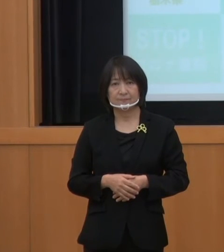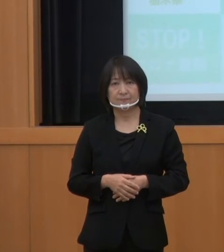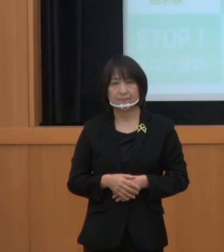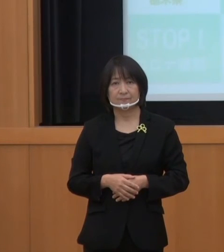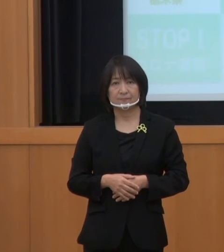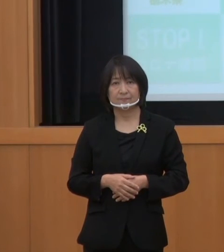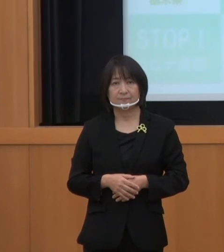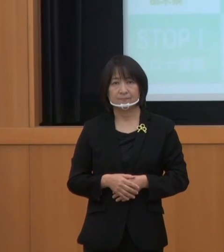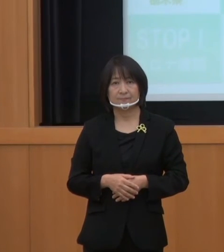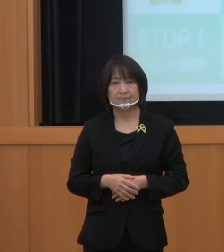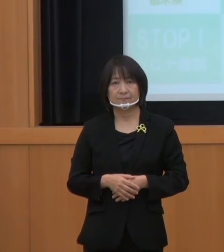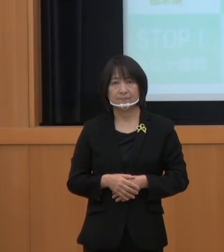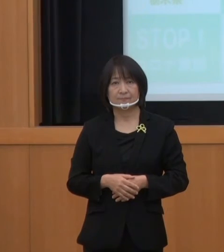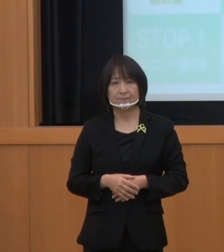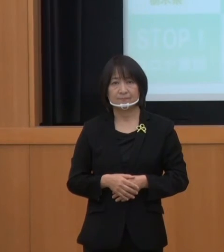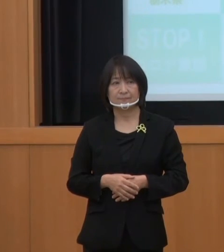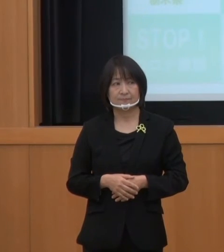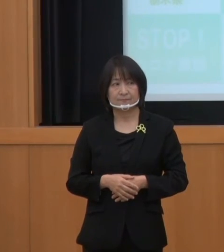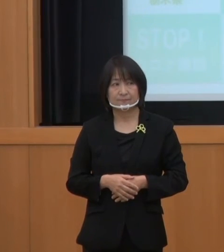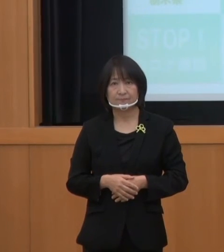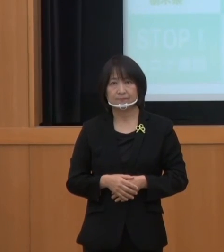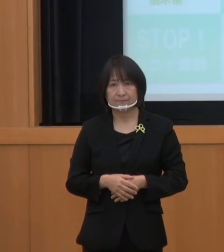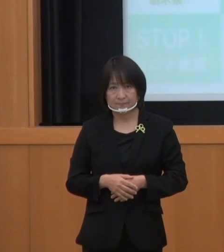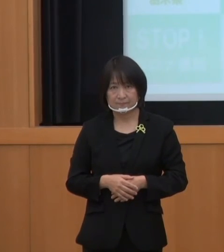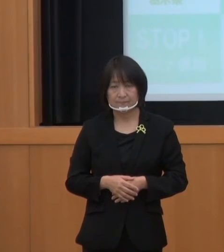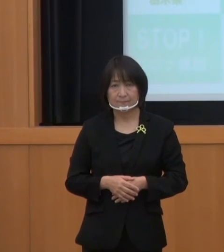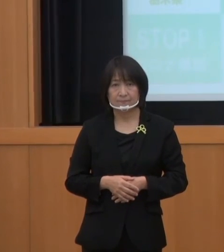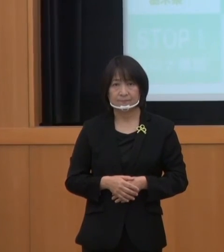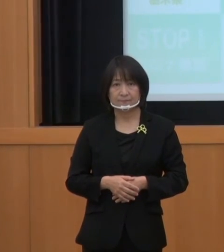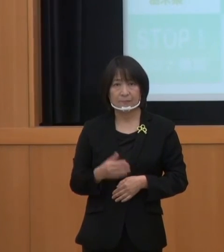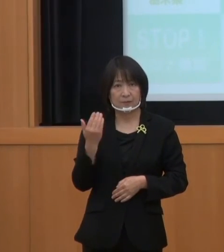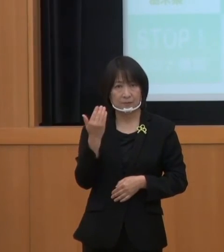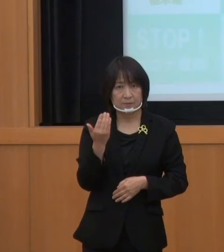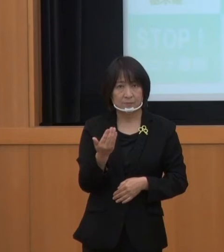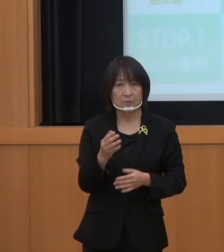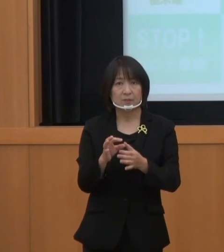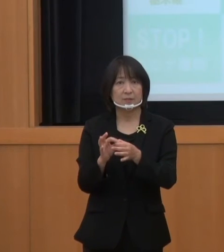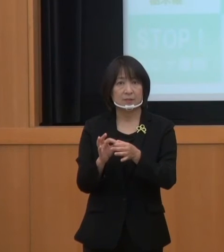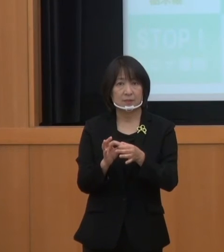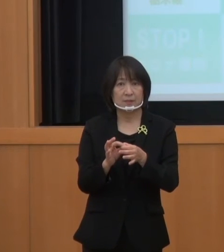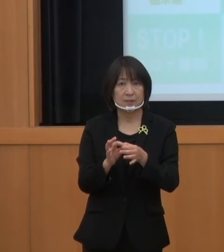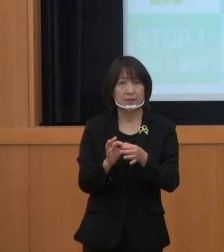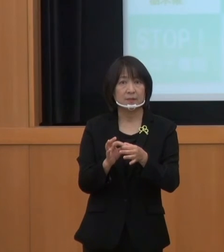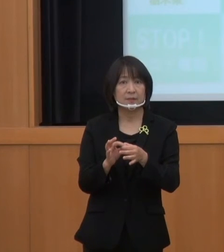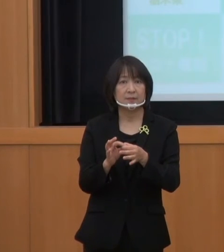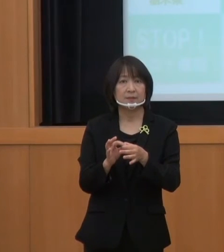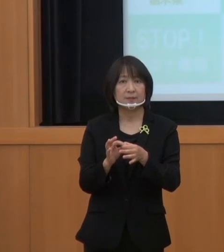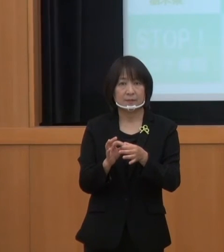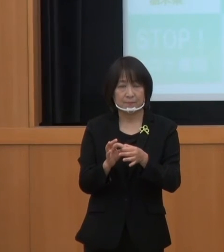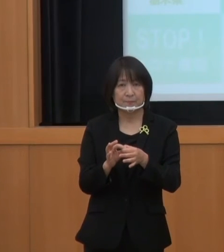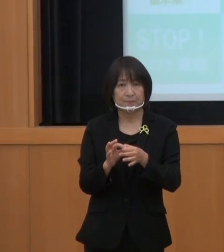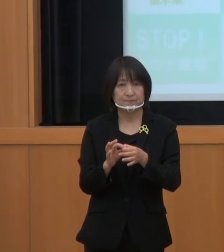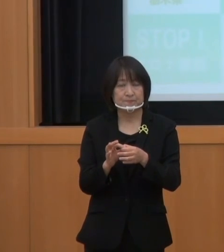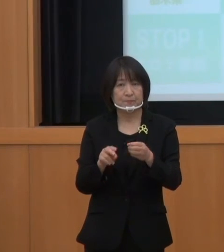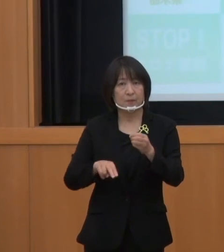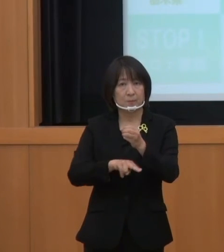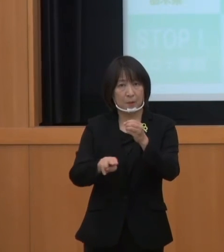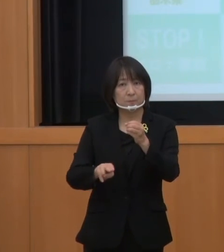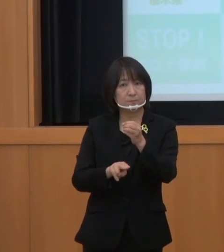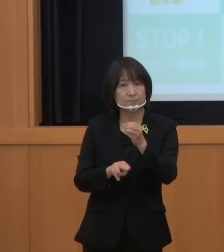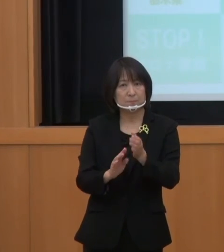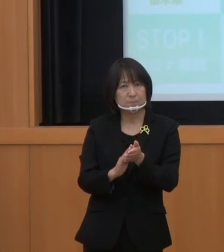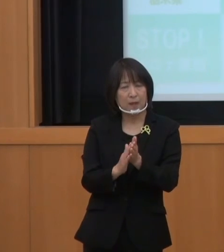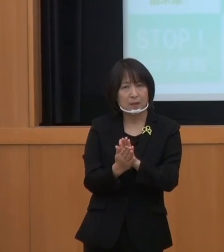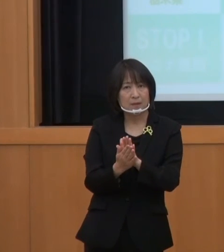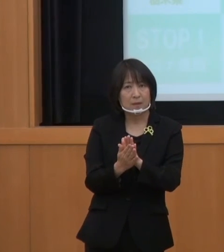はい、すいません、それでは後からの質問の方なんですけれども、確かにですね、今の変異株に関する関連